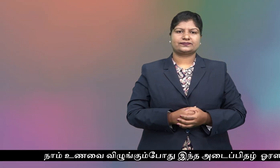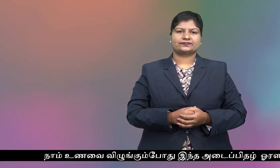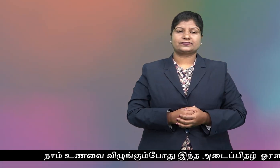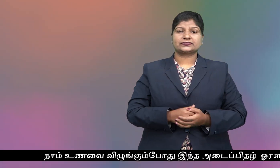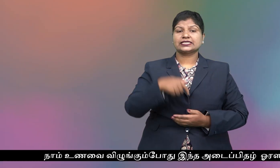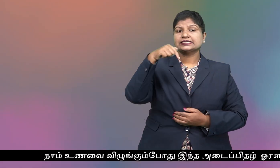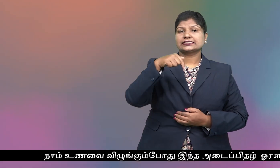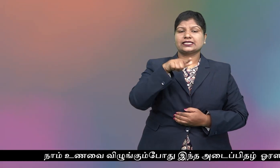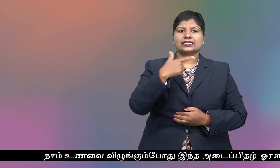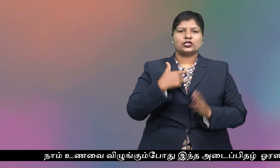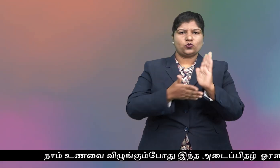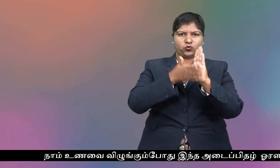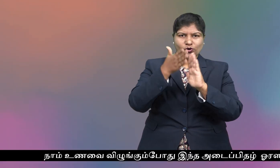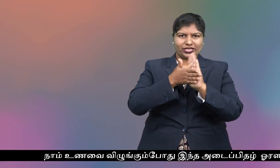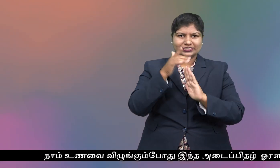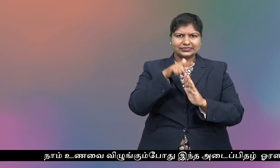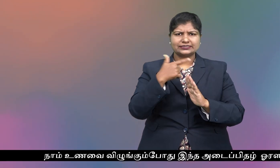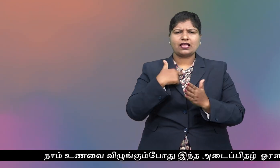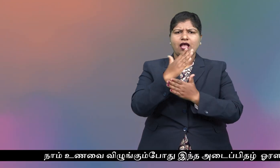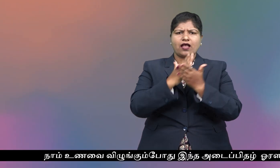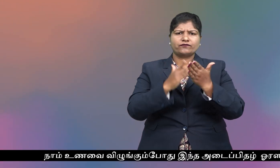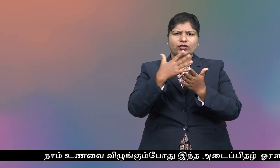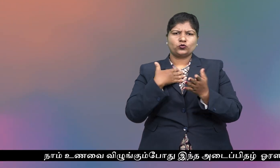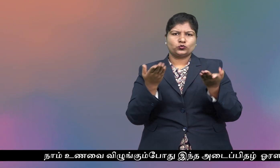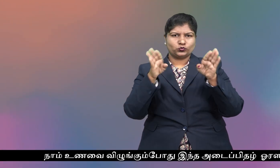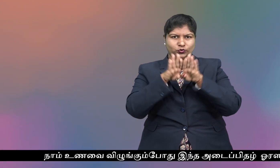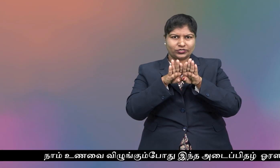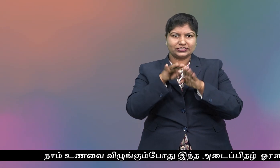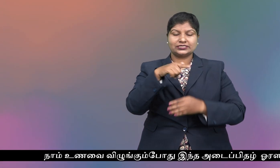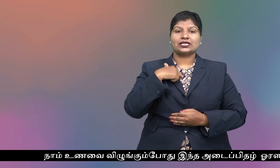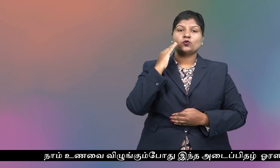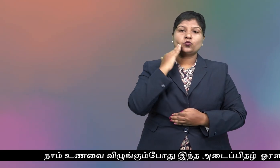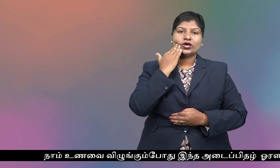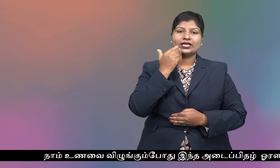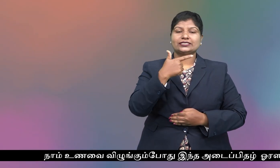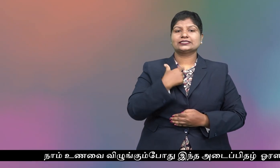நாம் உணவை விழுங்கும் போது இந்த அடைப்பிதழ் ஓரளவு மூடப்பட்டு